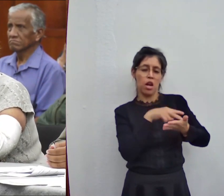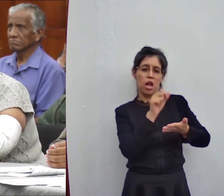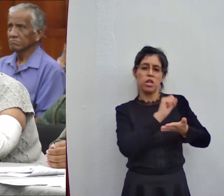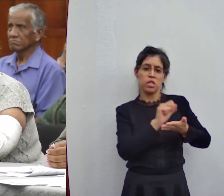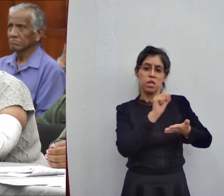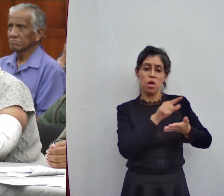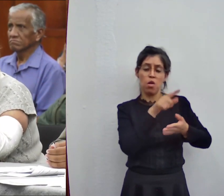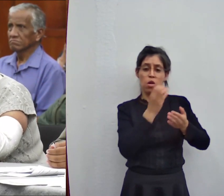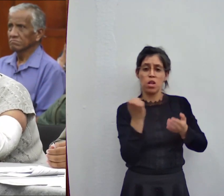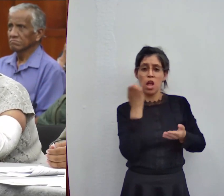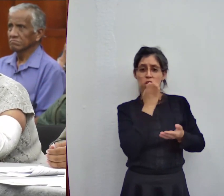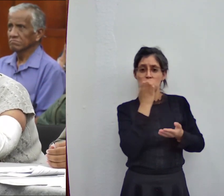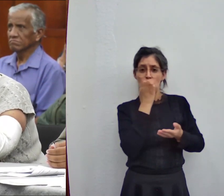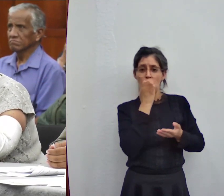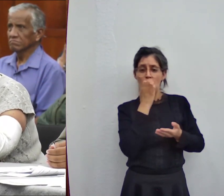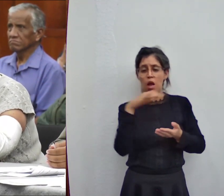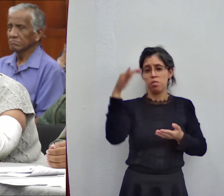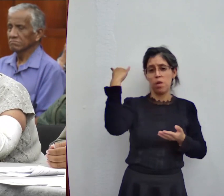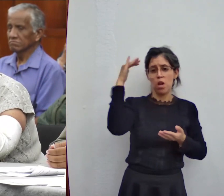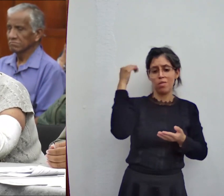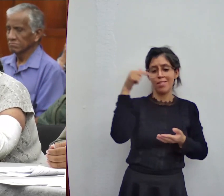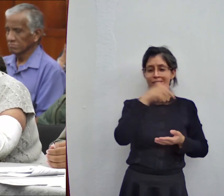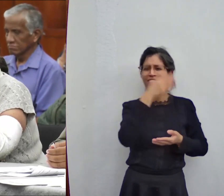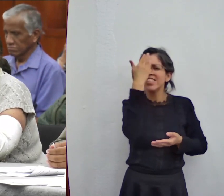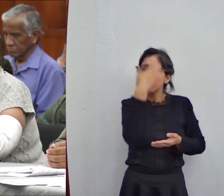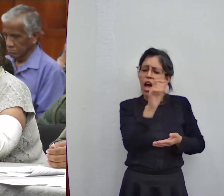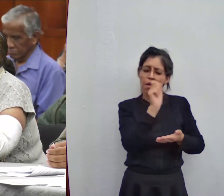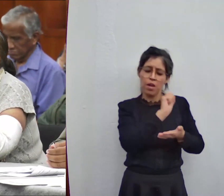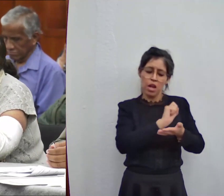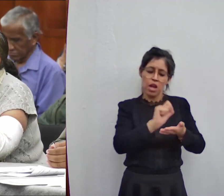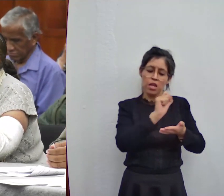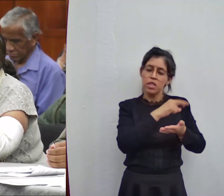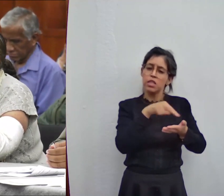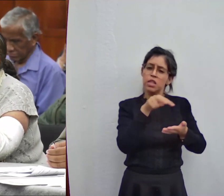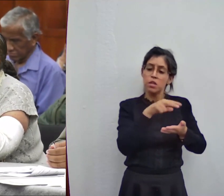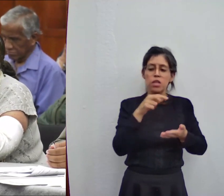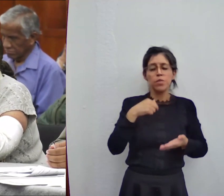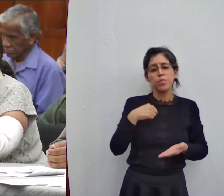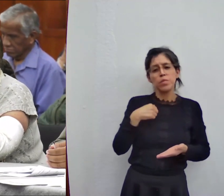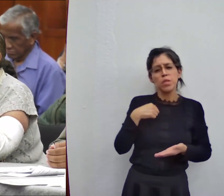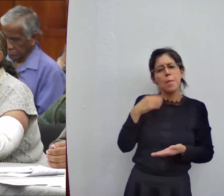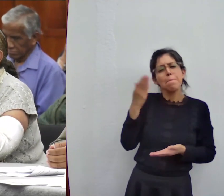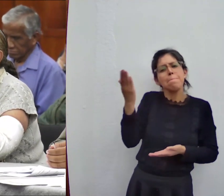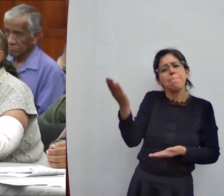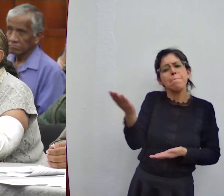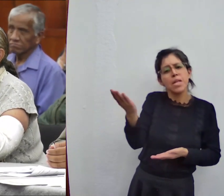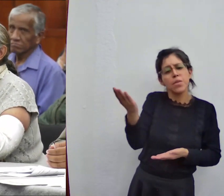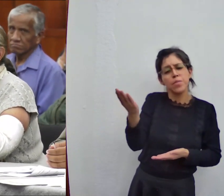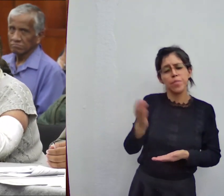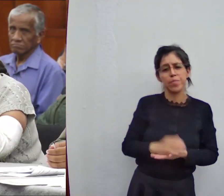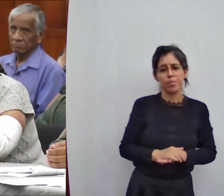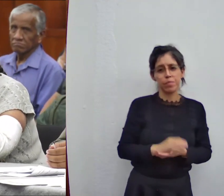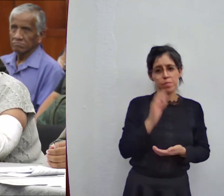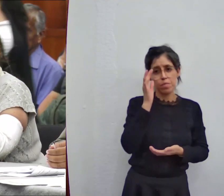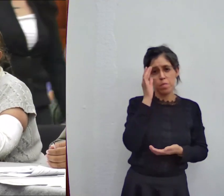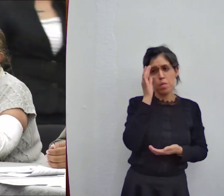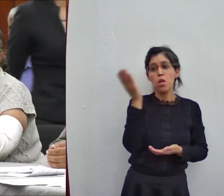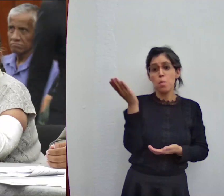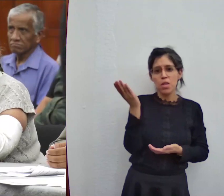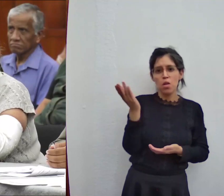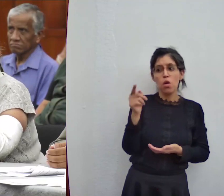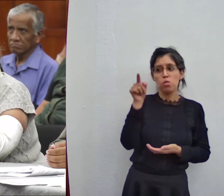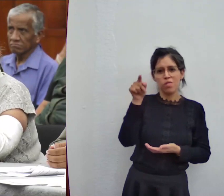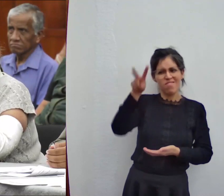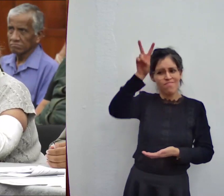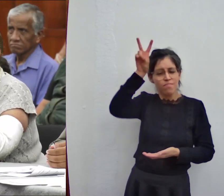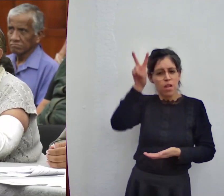adultos. Él ya sabe leer. Entonces, yo sí quisiera tener una certeza de lo que ellos